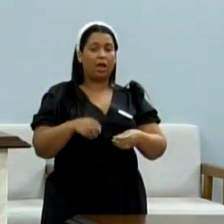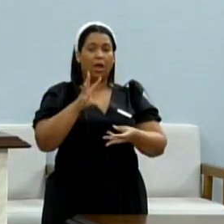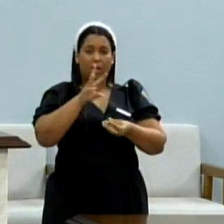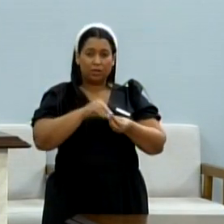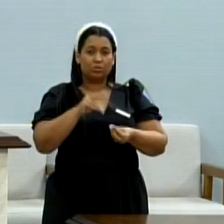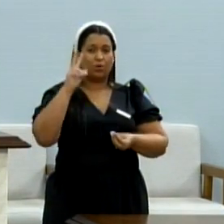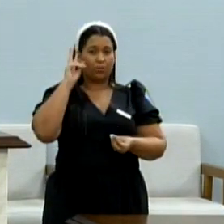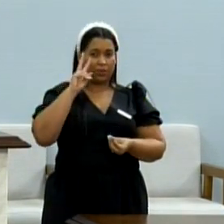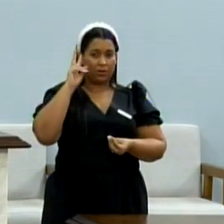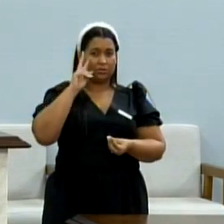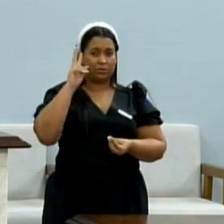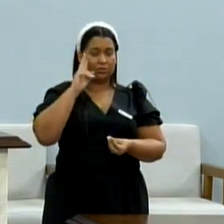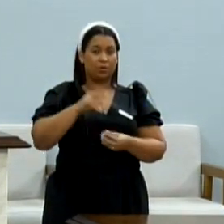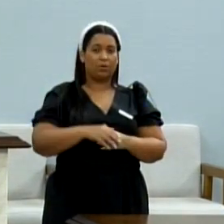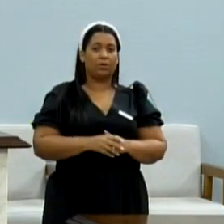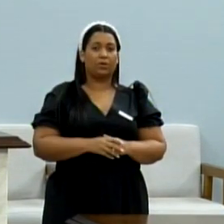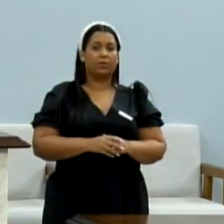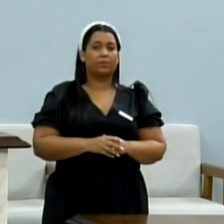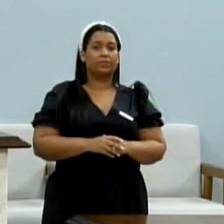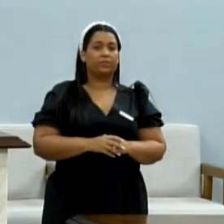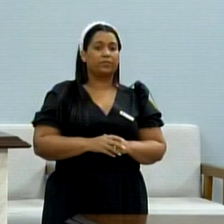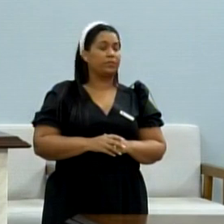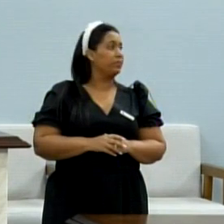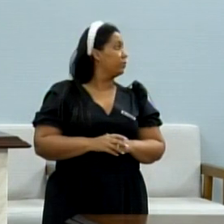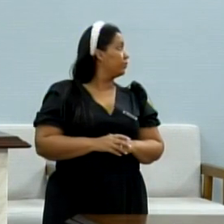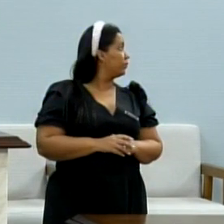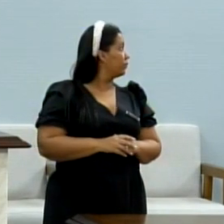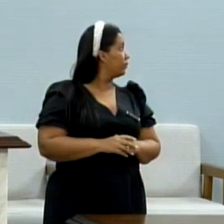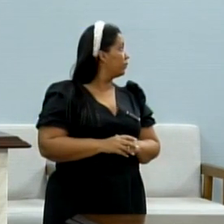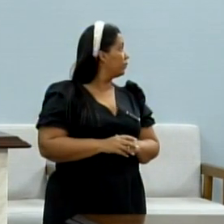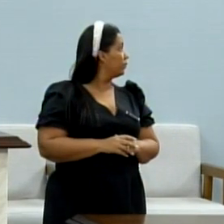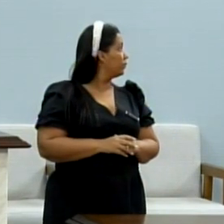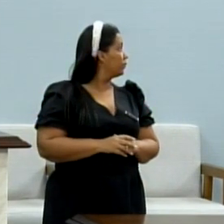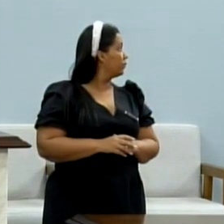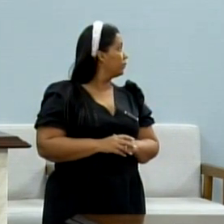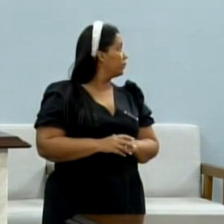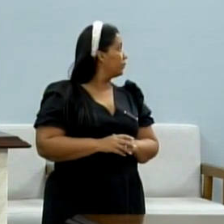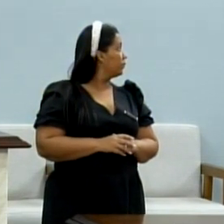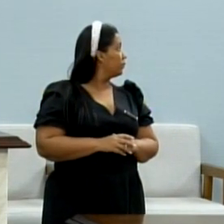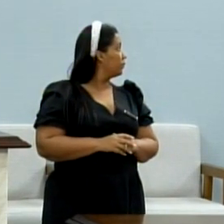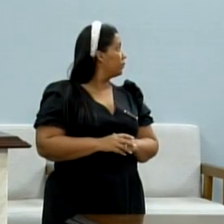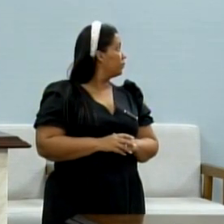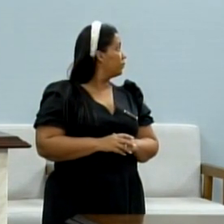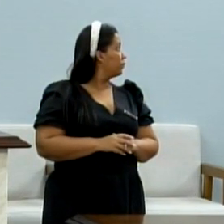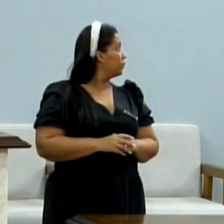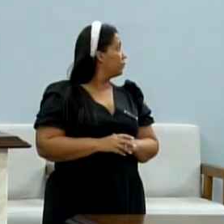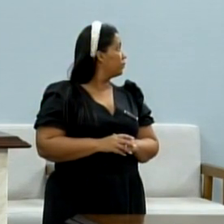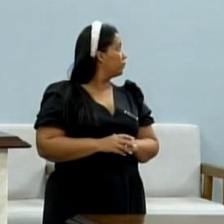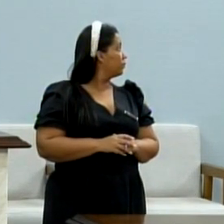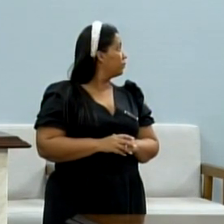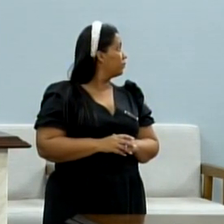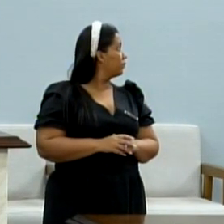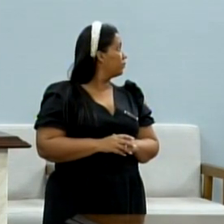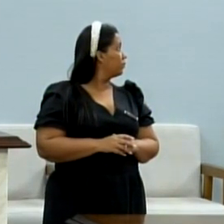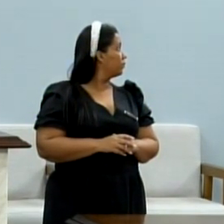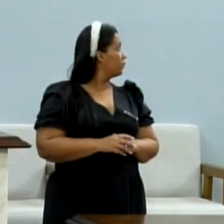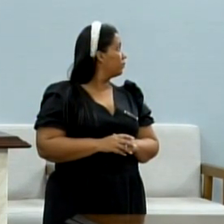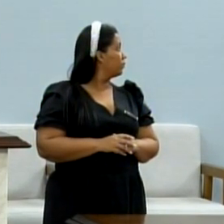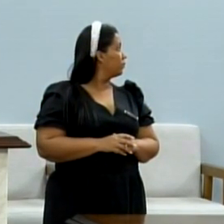a história. Acho que tem um G1. Não sei se dá para localizar aí, ou se vai perder muito